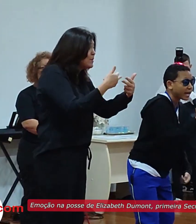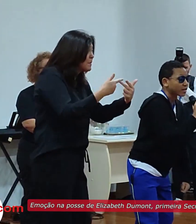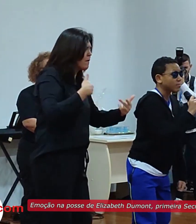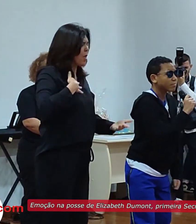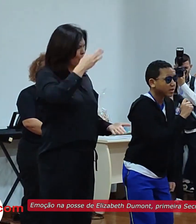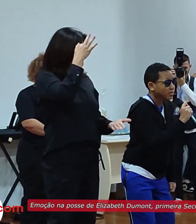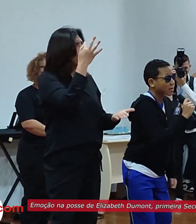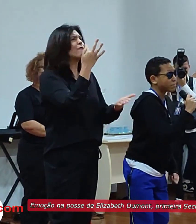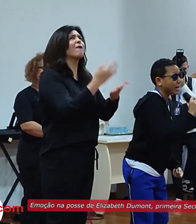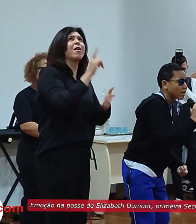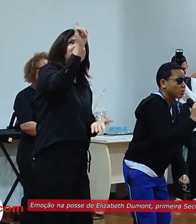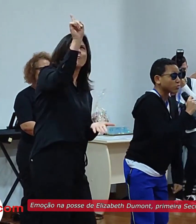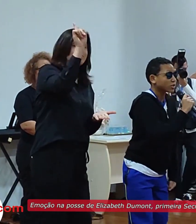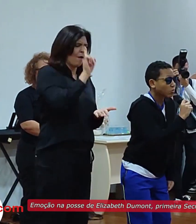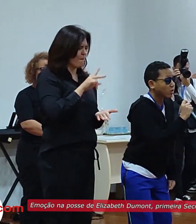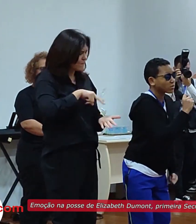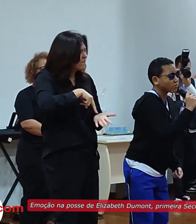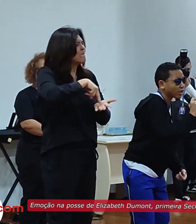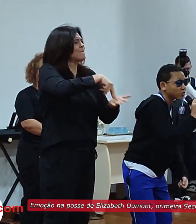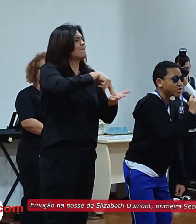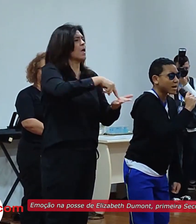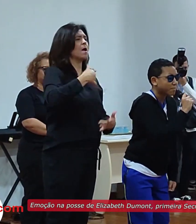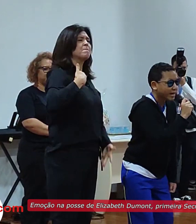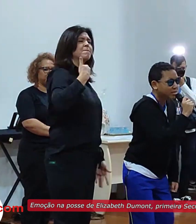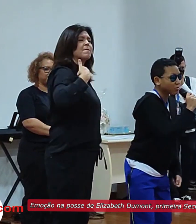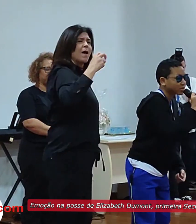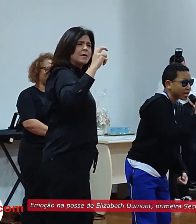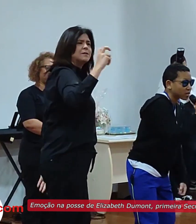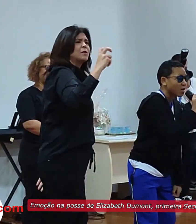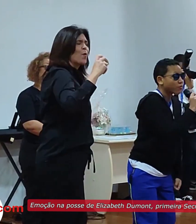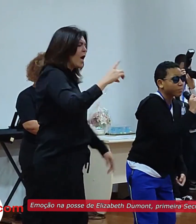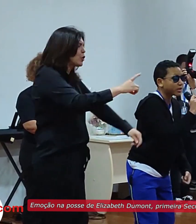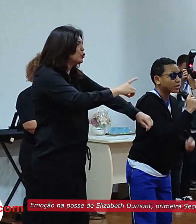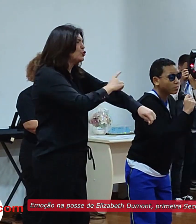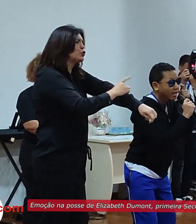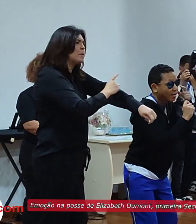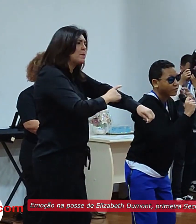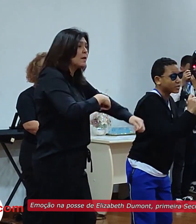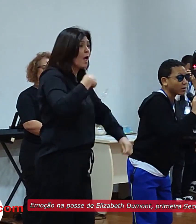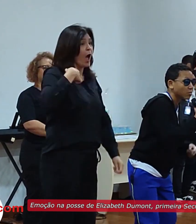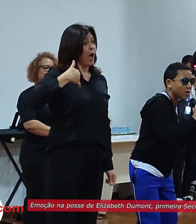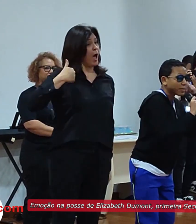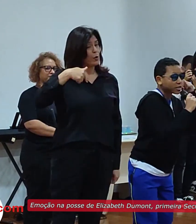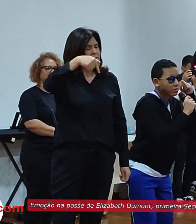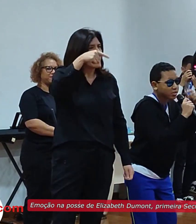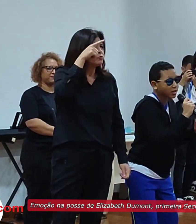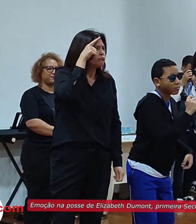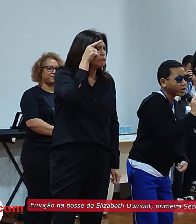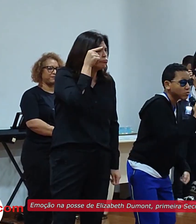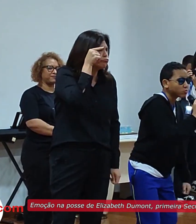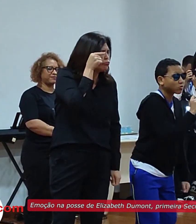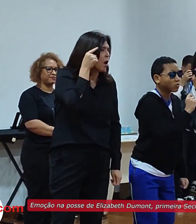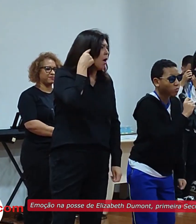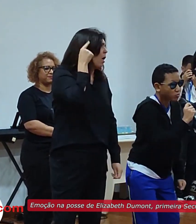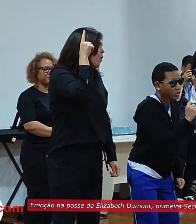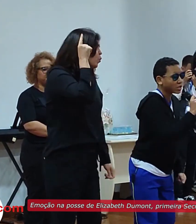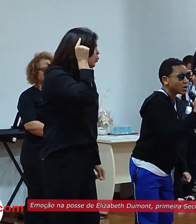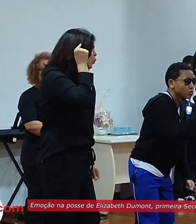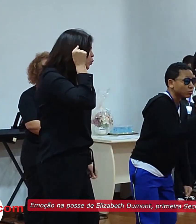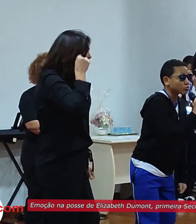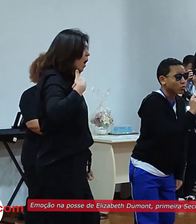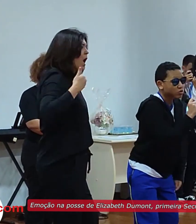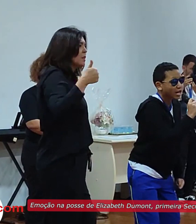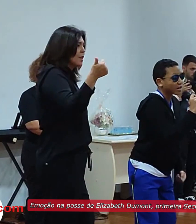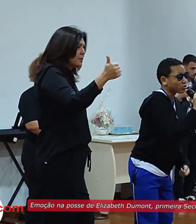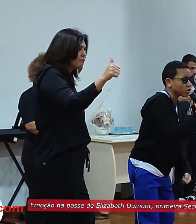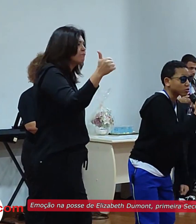entender o porquê, confia mais em Deus, porque às vezes a gente não precisa entender, e quando for entender vai ser na hora certa.